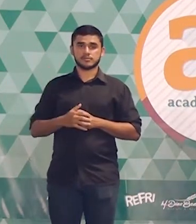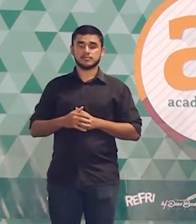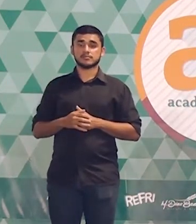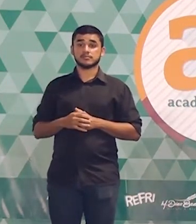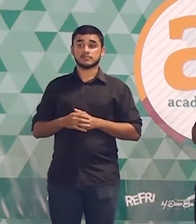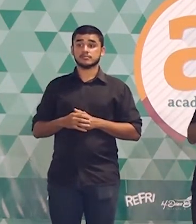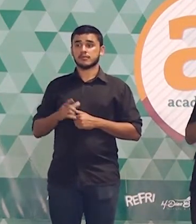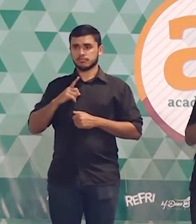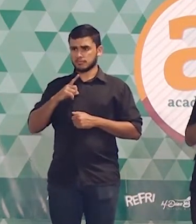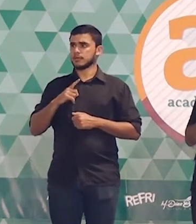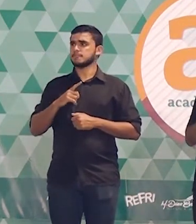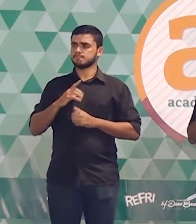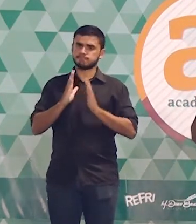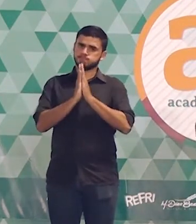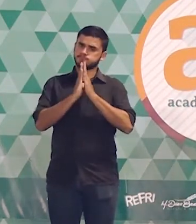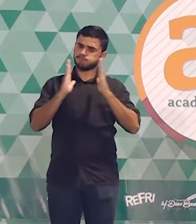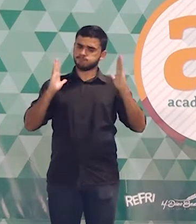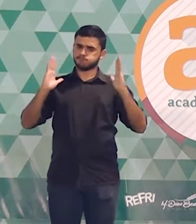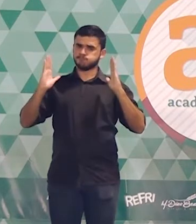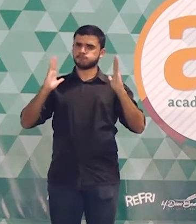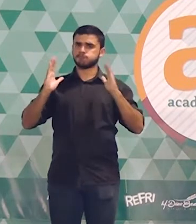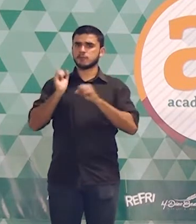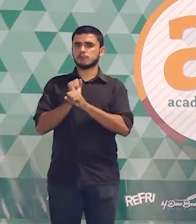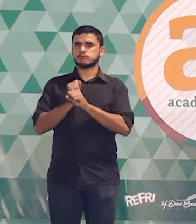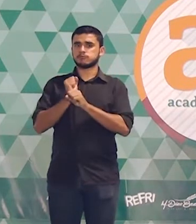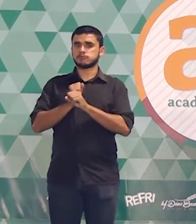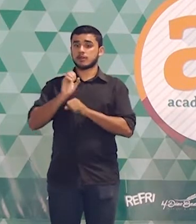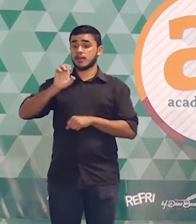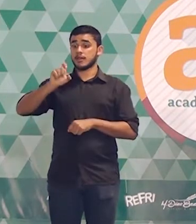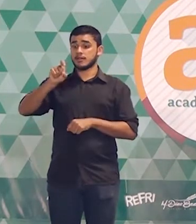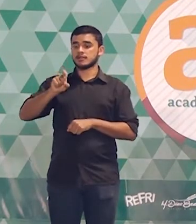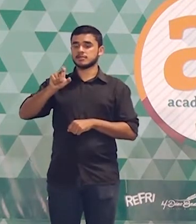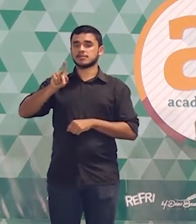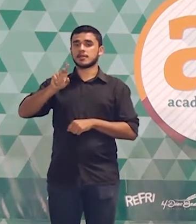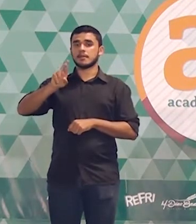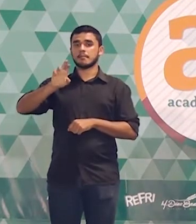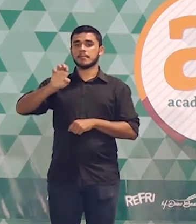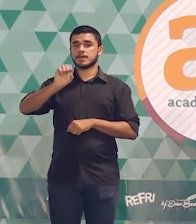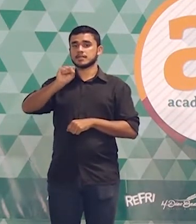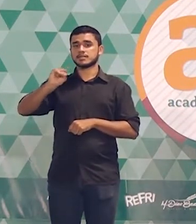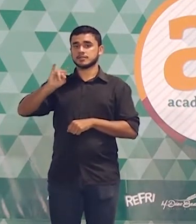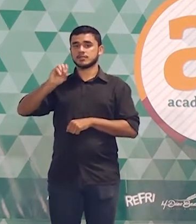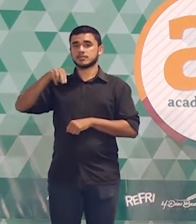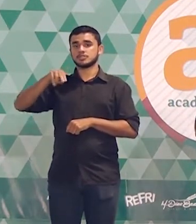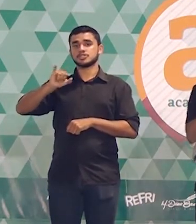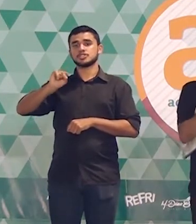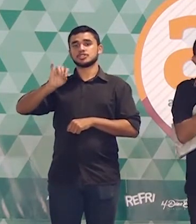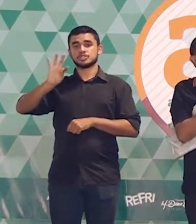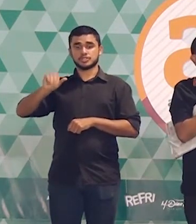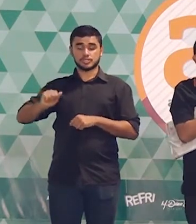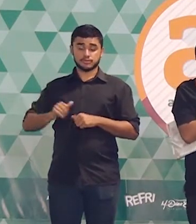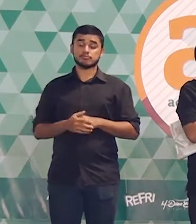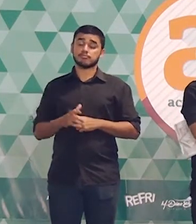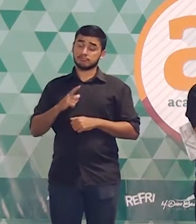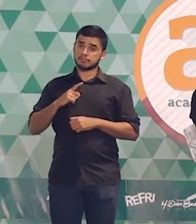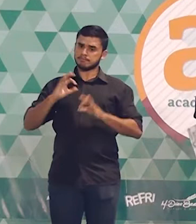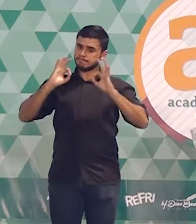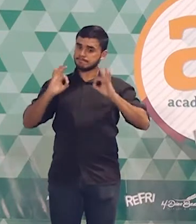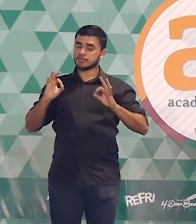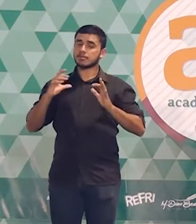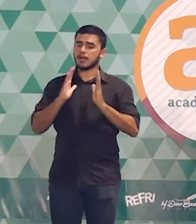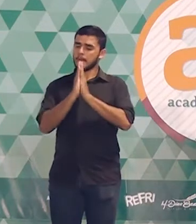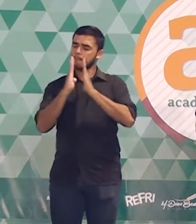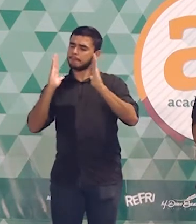Gogh teve uma fase muito forte, expressionista, né? Van Gogh não foi completamente expressionista, mas teve uma fase